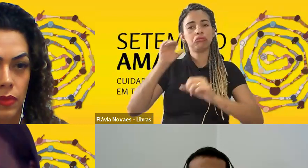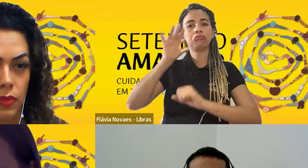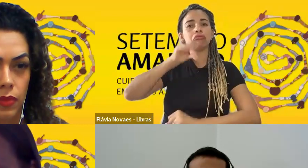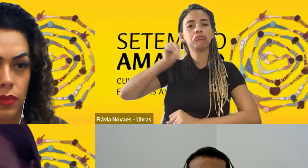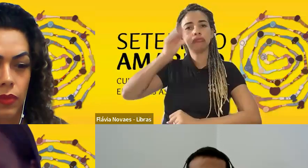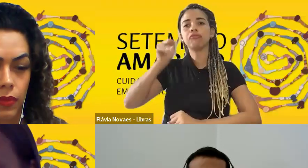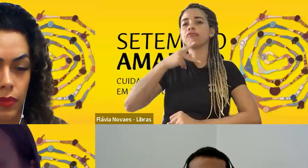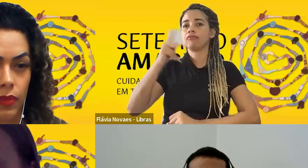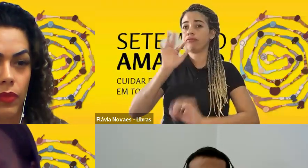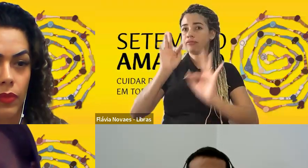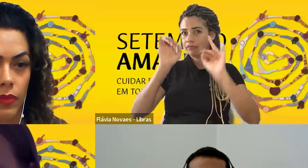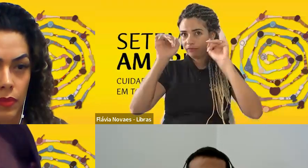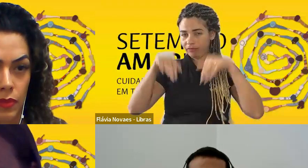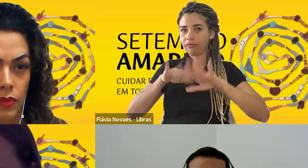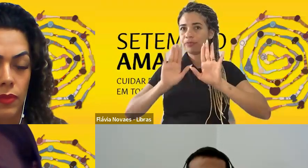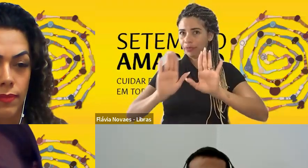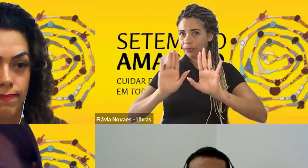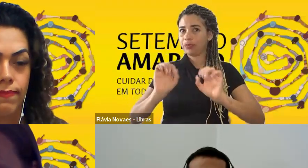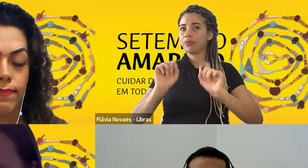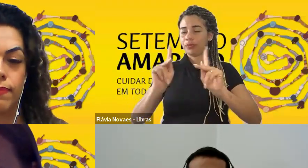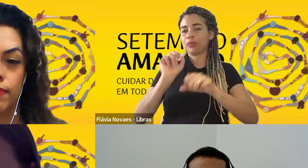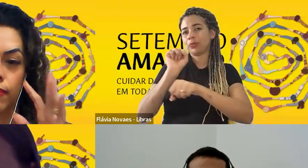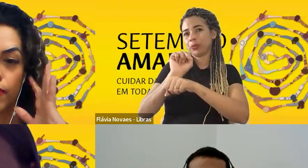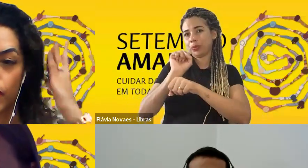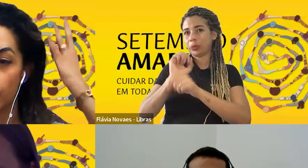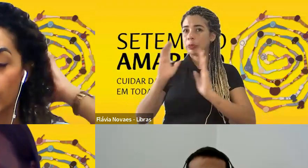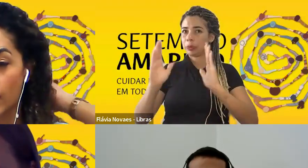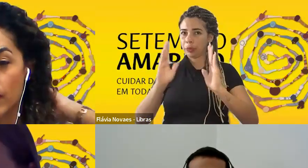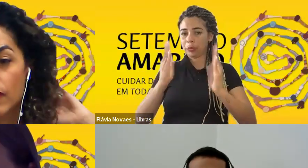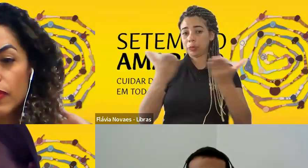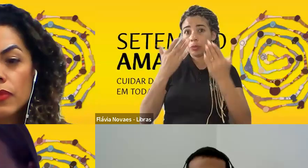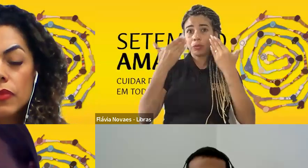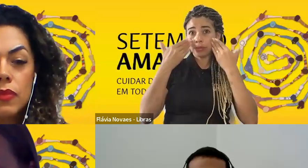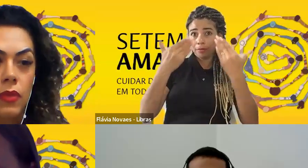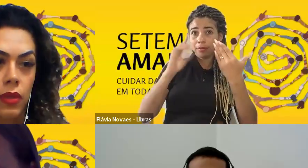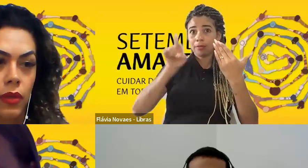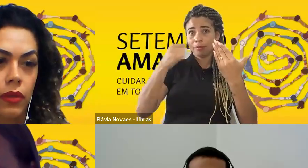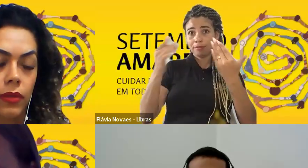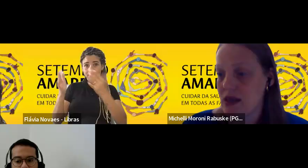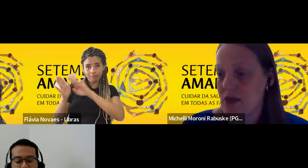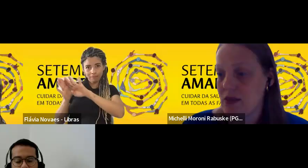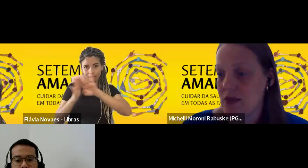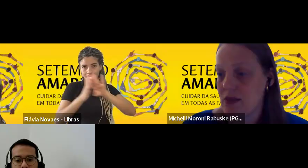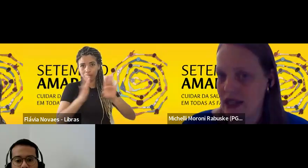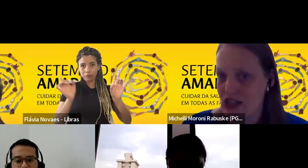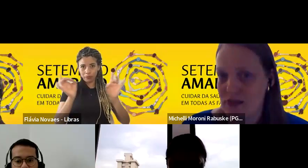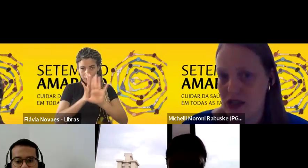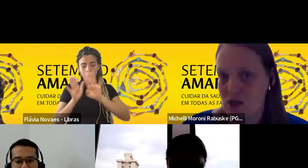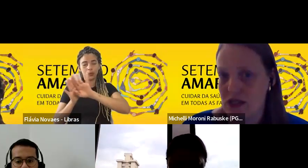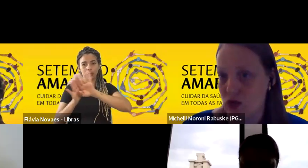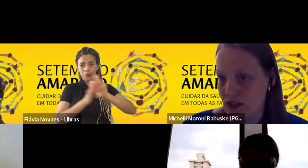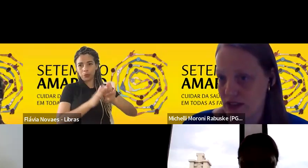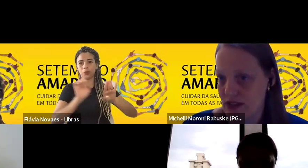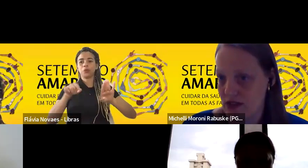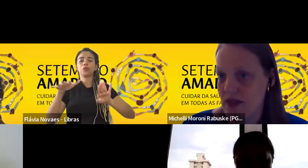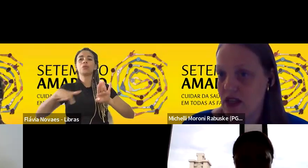é ao final. Então, nós pedimos que aguardem nessa fase inicial de exposição e, ao final, a gente tem essa abertura, né, de